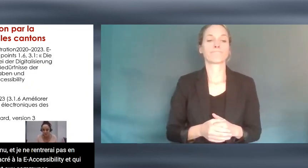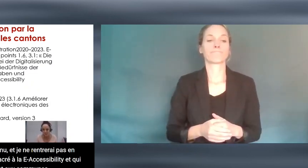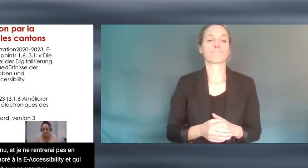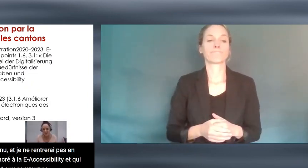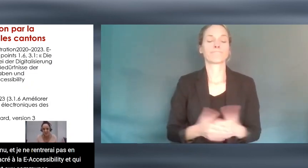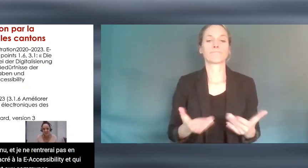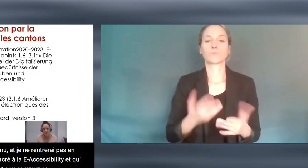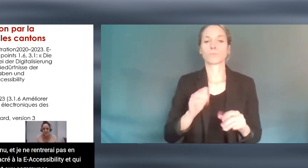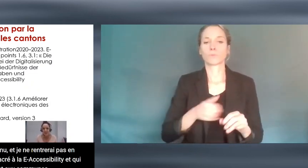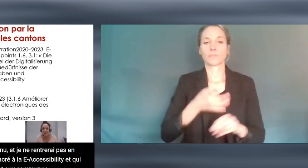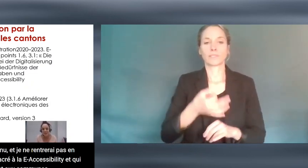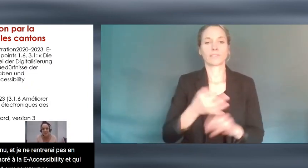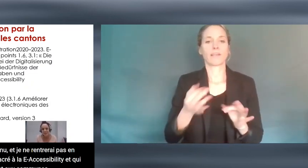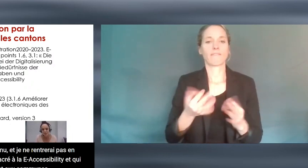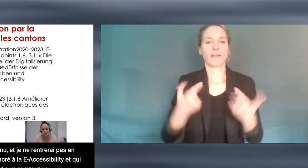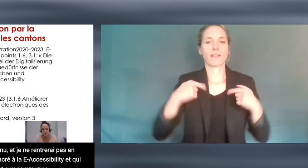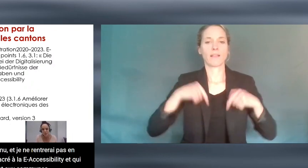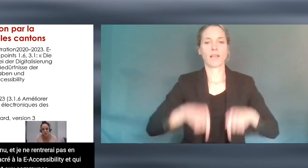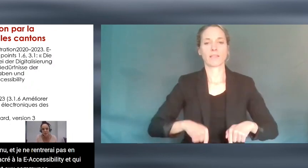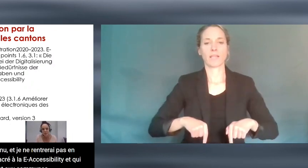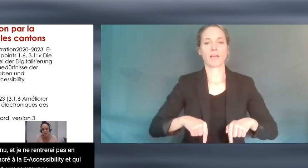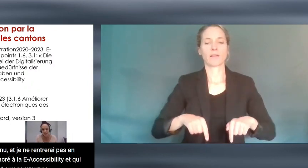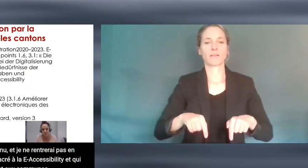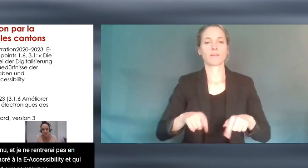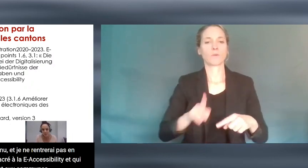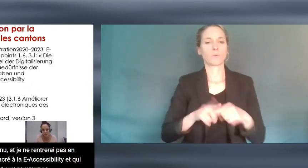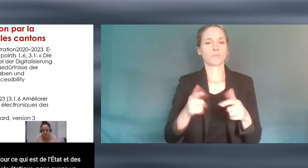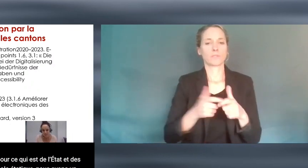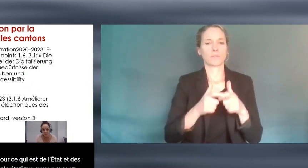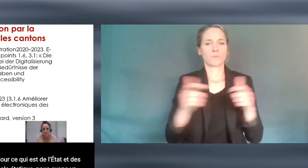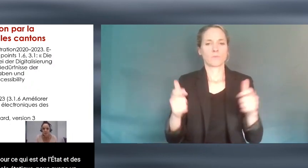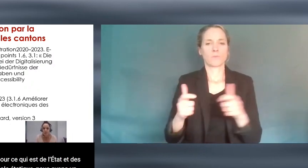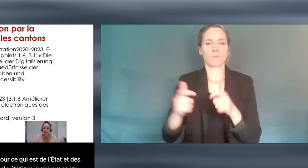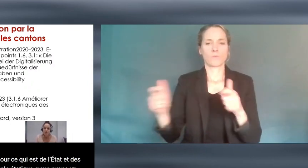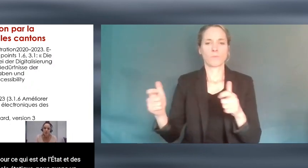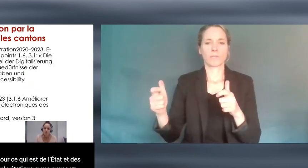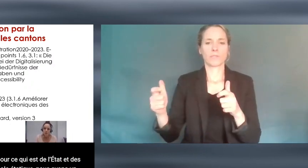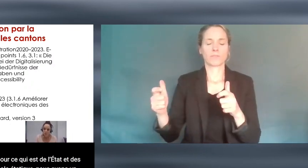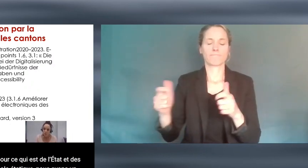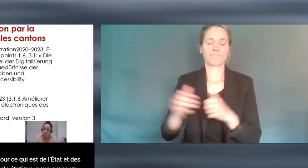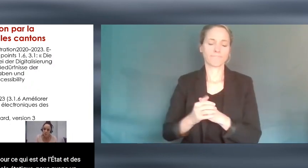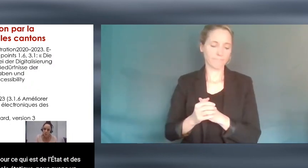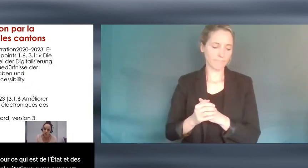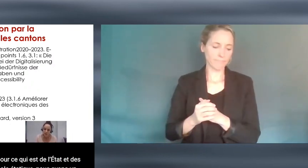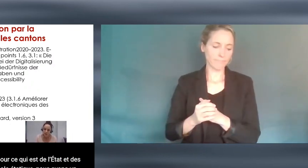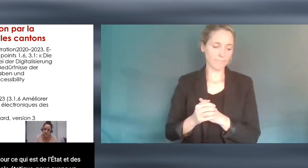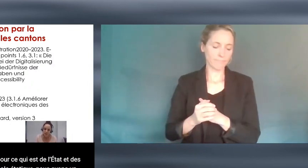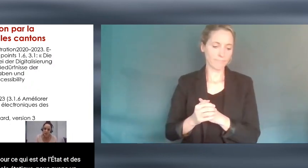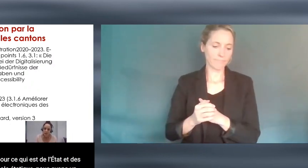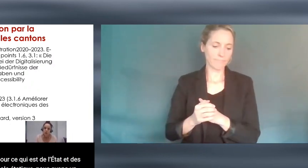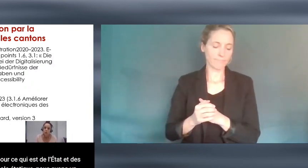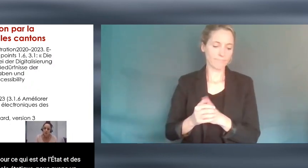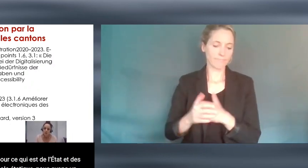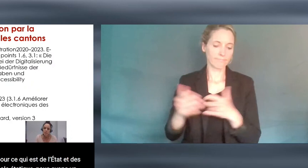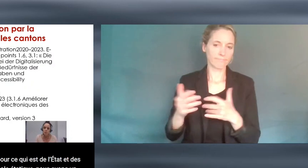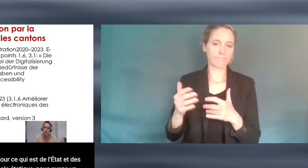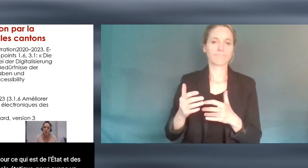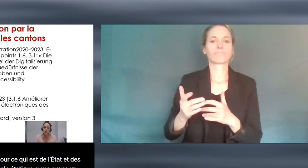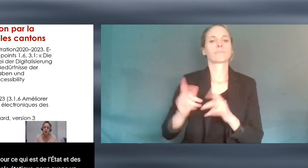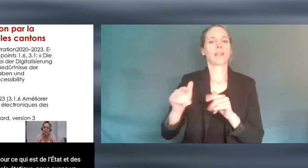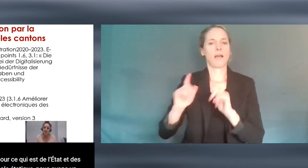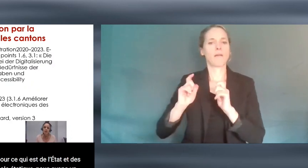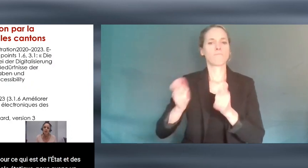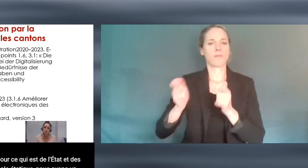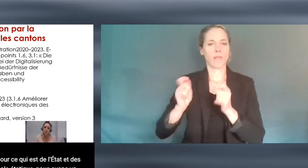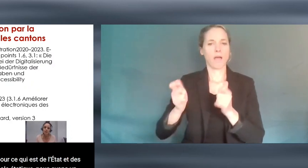de l'État et des entreprises qui sont actives dans un monopole étatique, nous avons